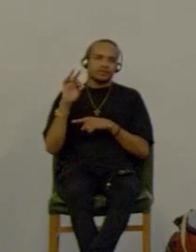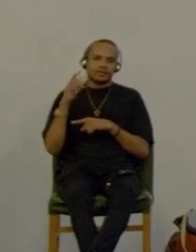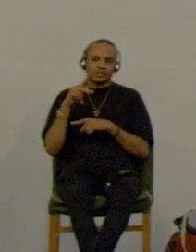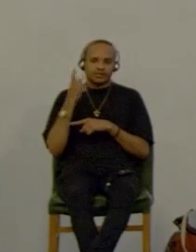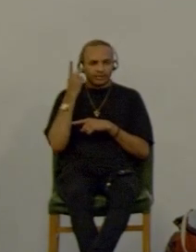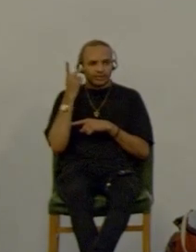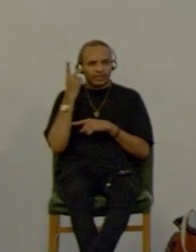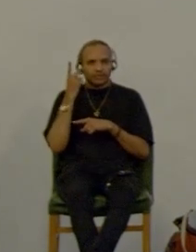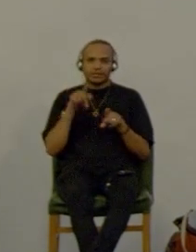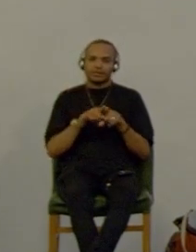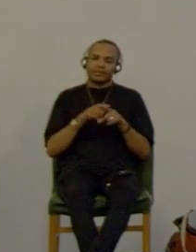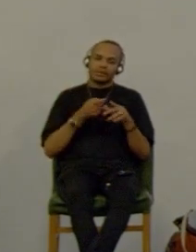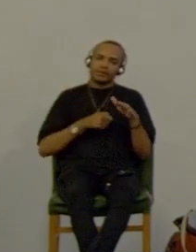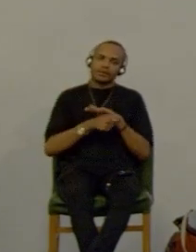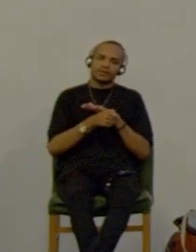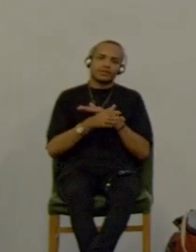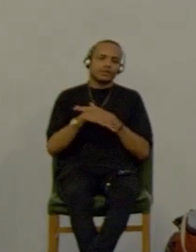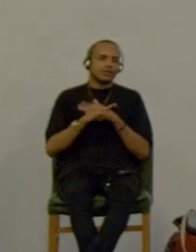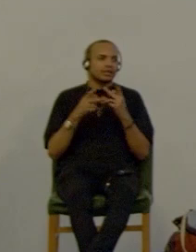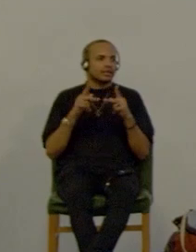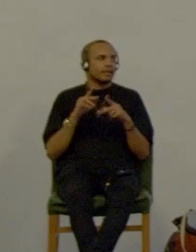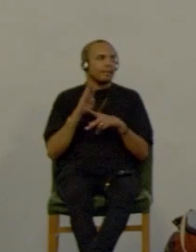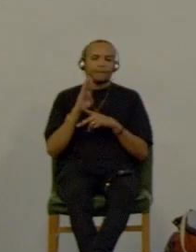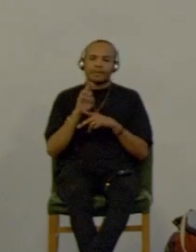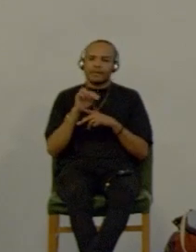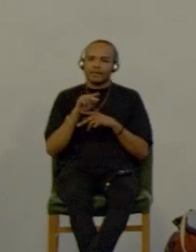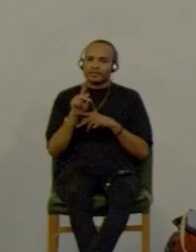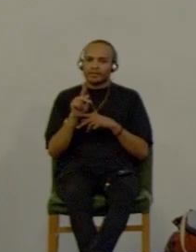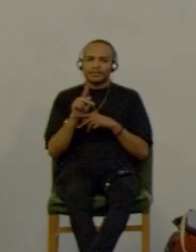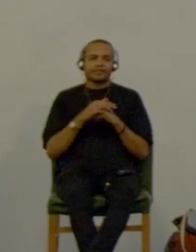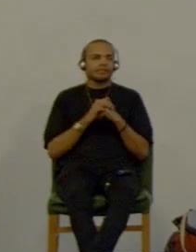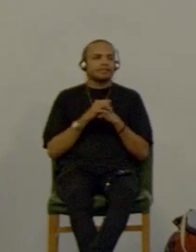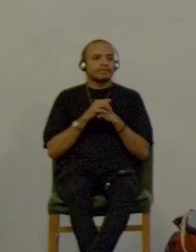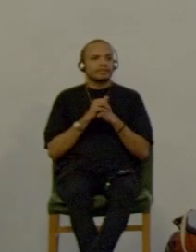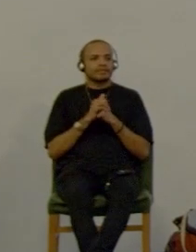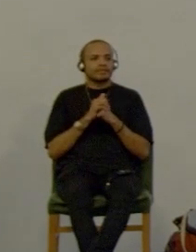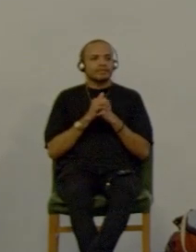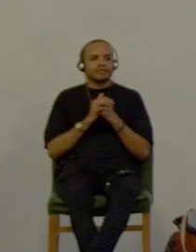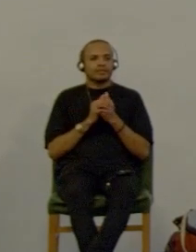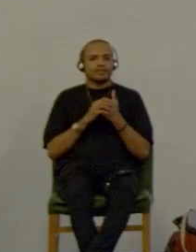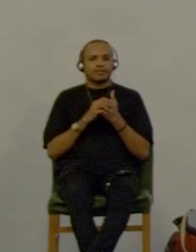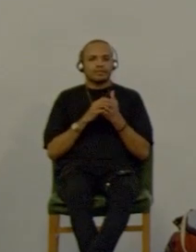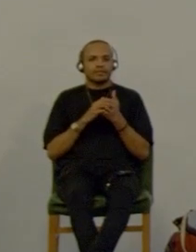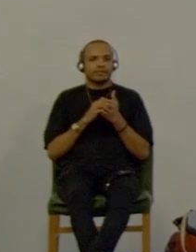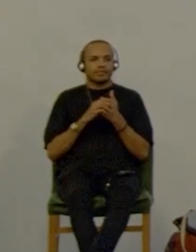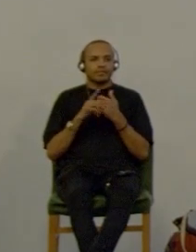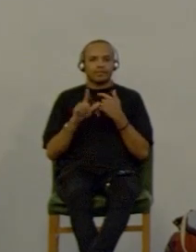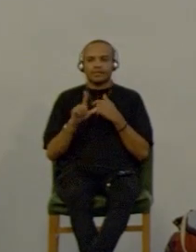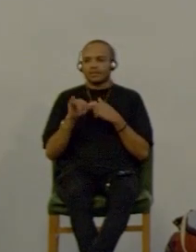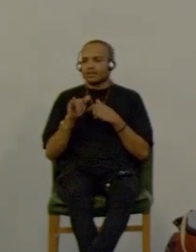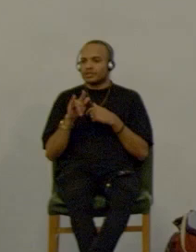em São Paulo, com patrocínio do BNP Paribas. Então, eu vou passar a palavra para a